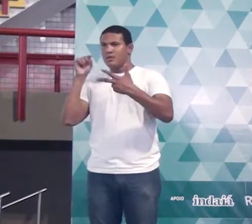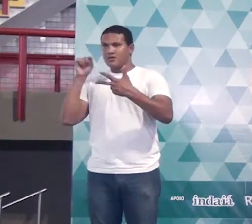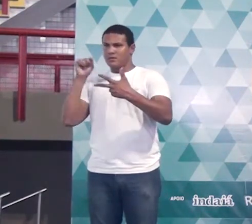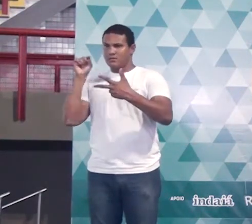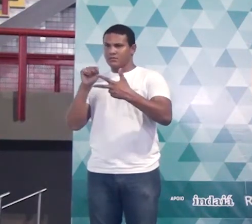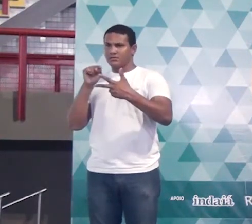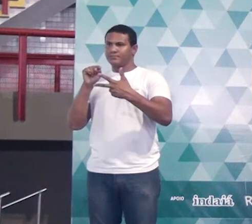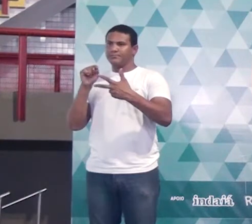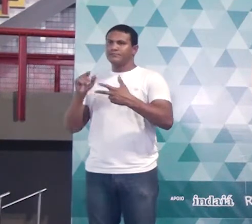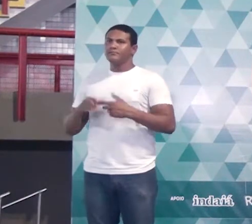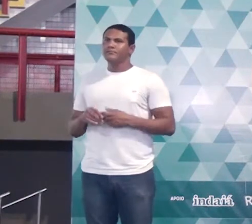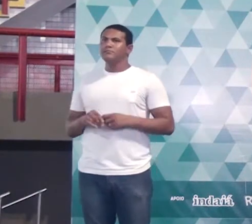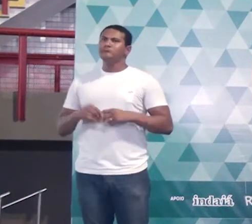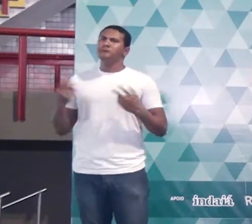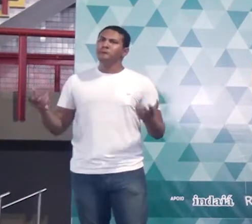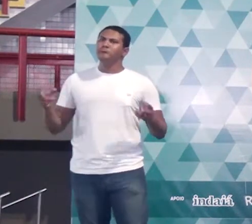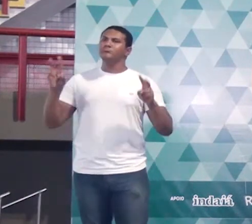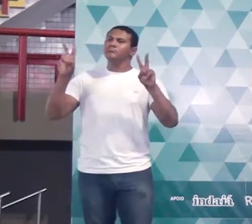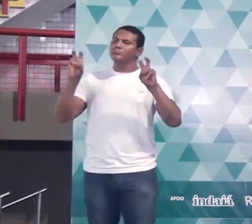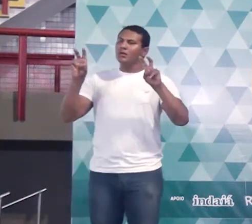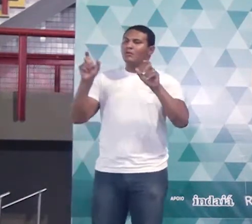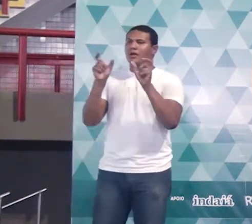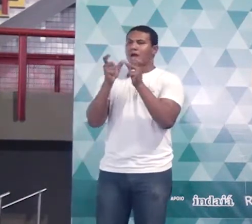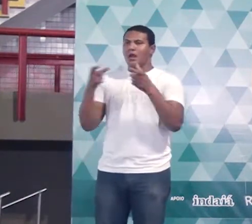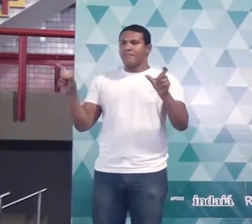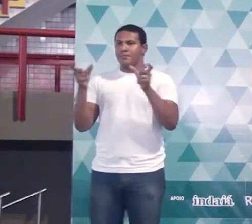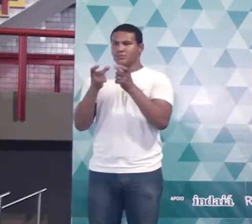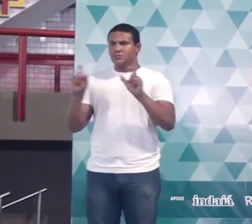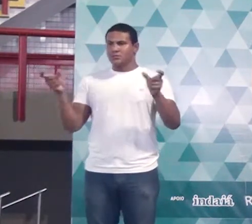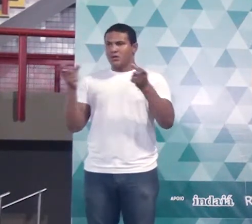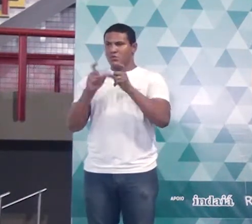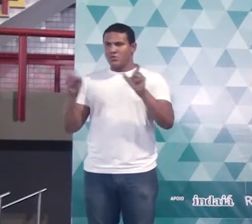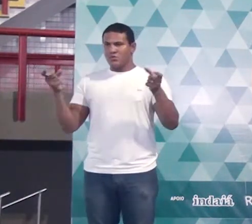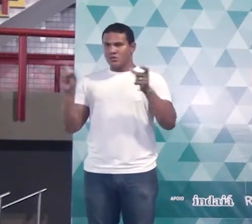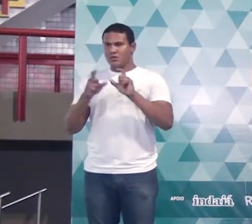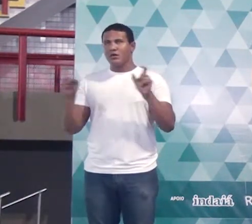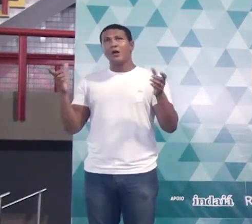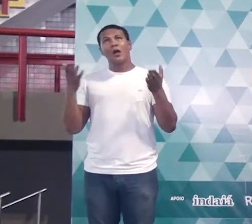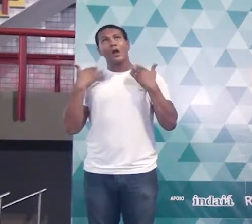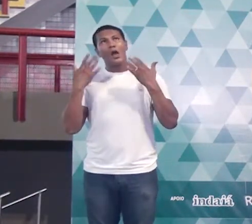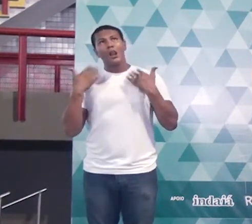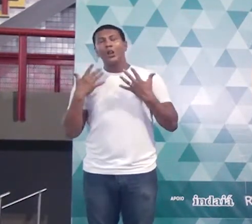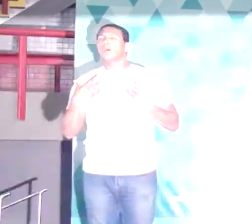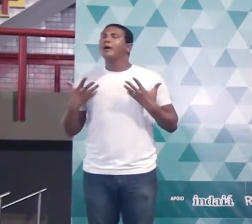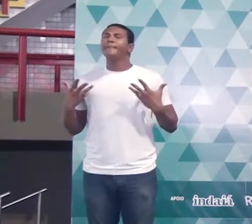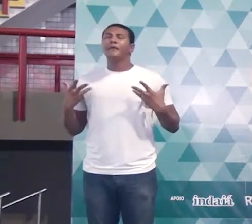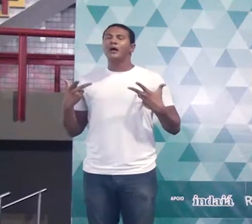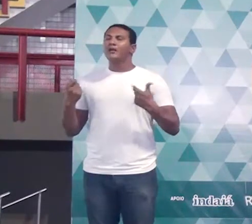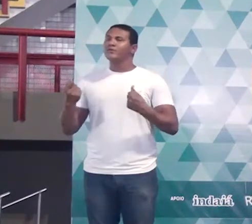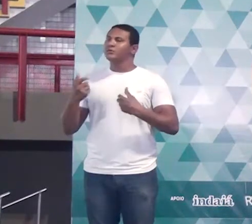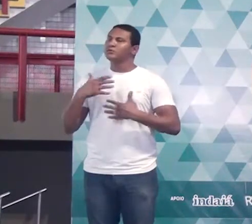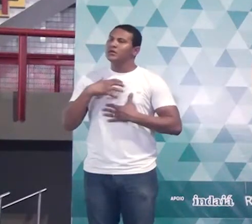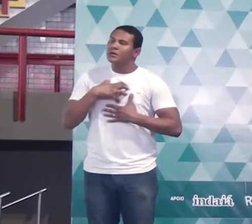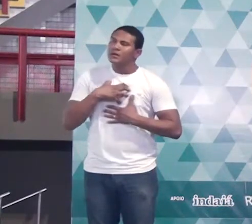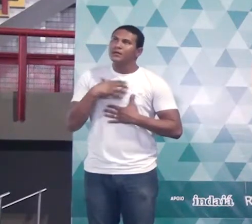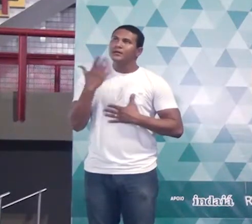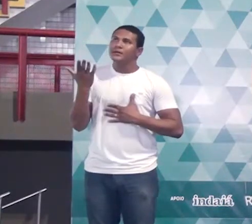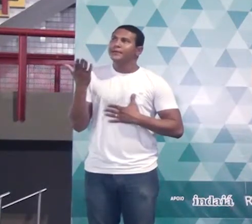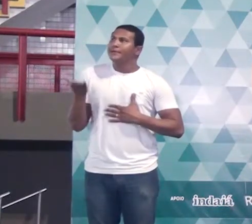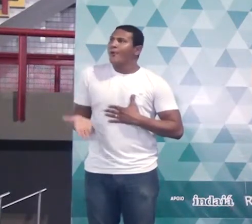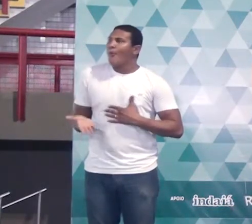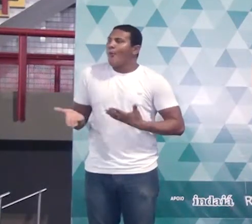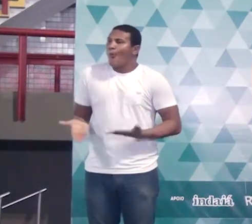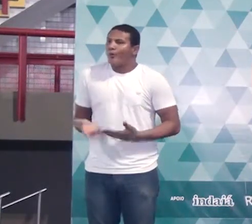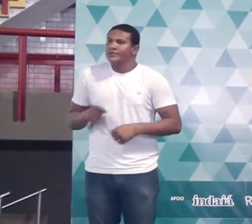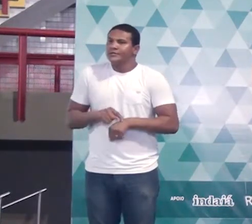pouco sobre aspectos gramaticais neste calor maravilhoso que aqui faz nesta